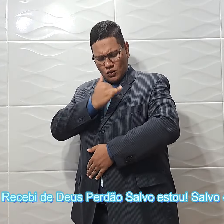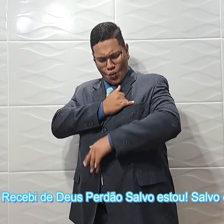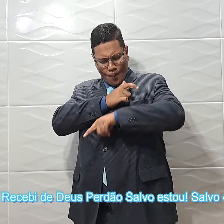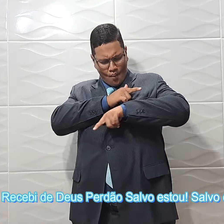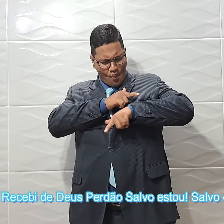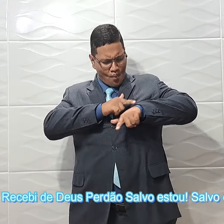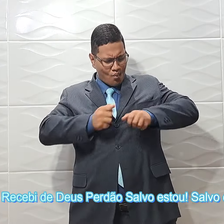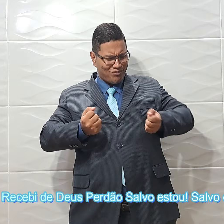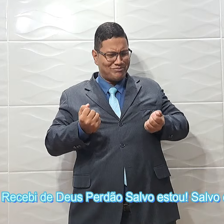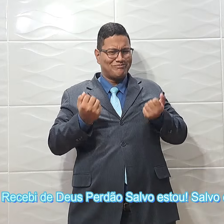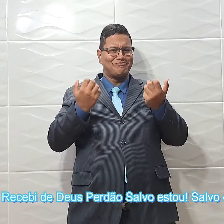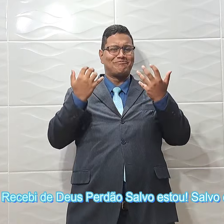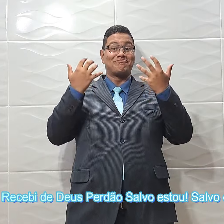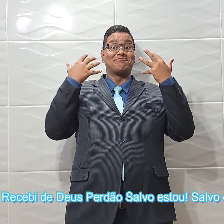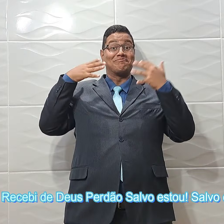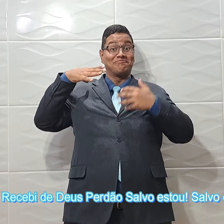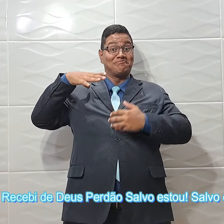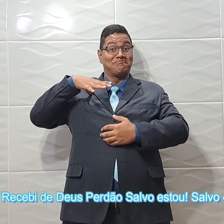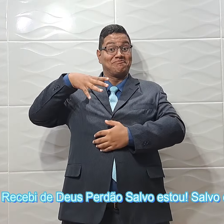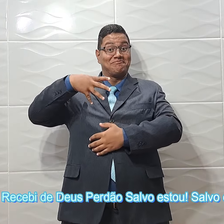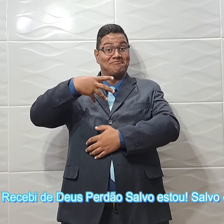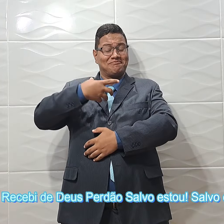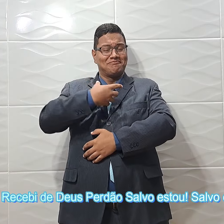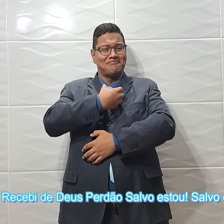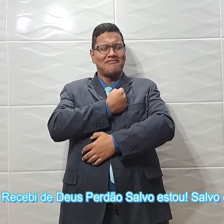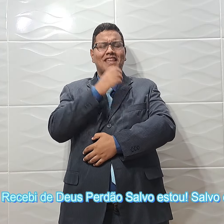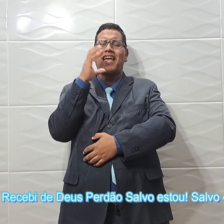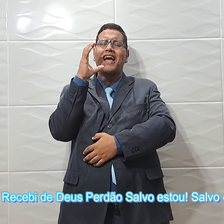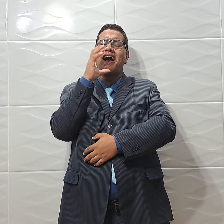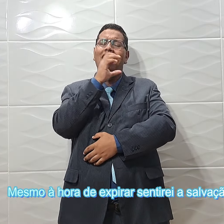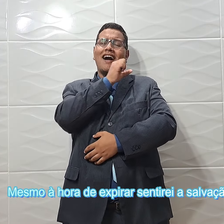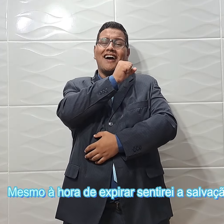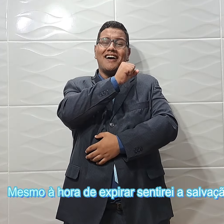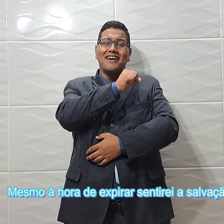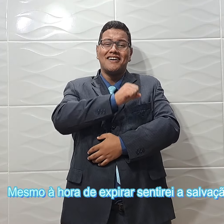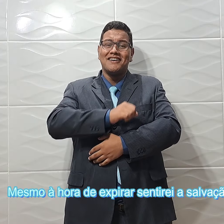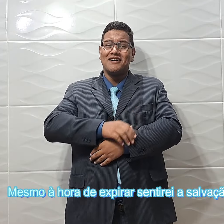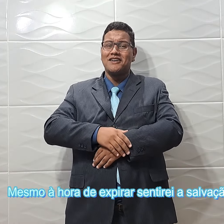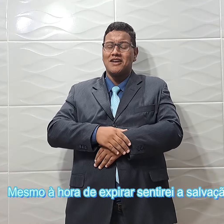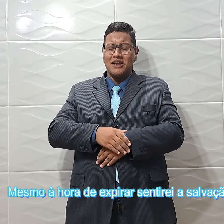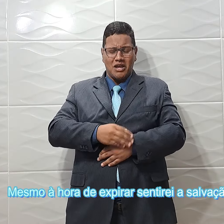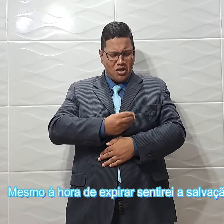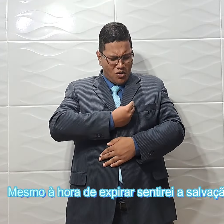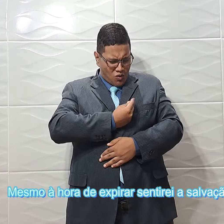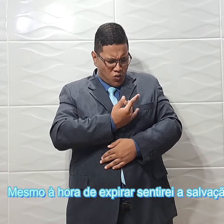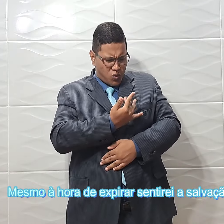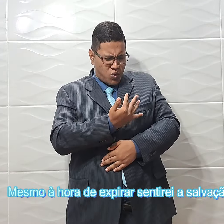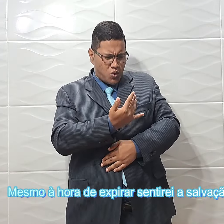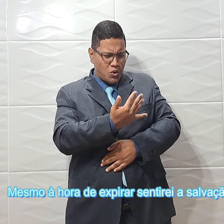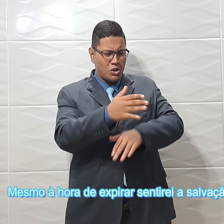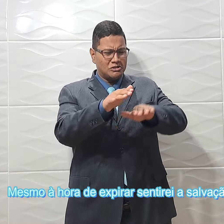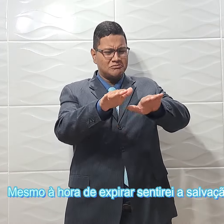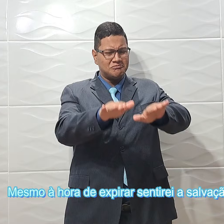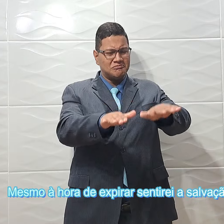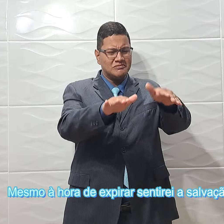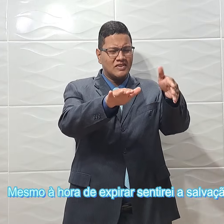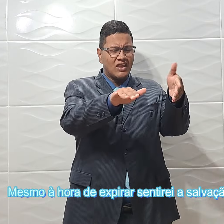Salvo estou, salvo estou. Mesmo a hora de